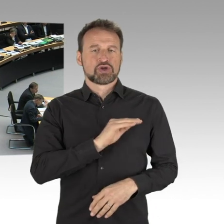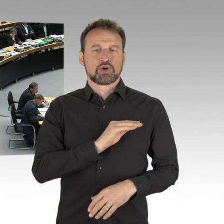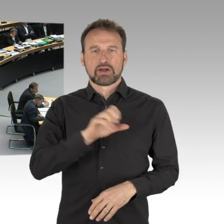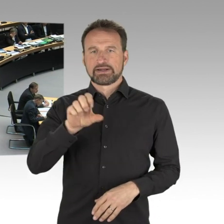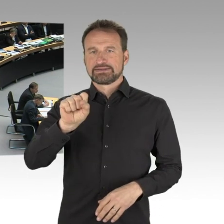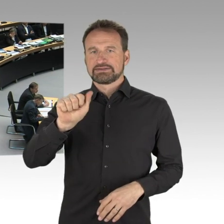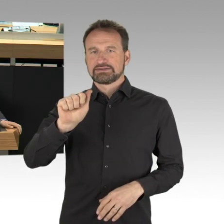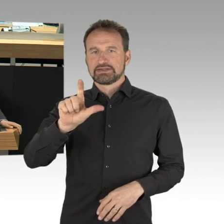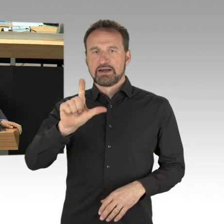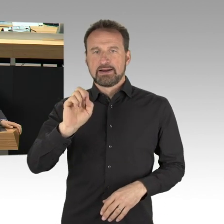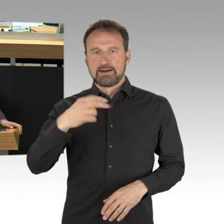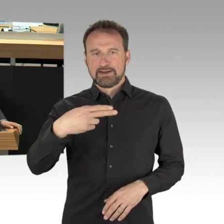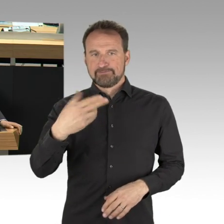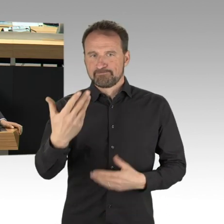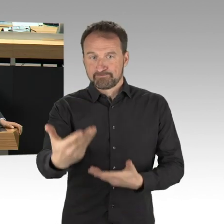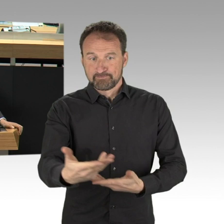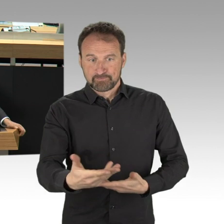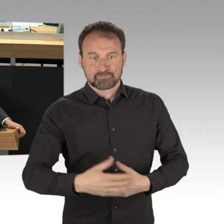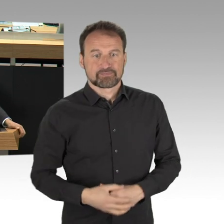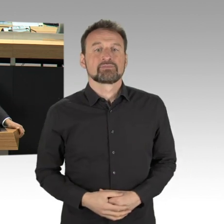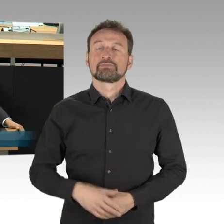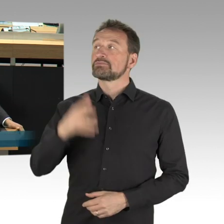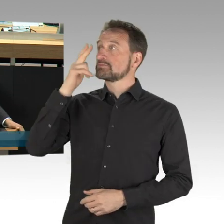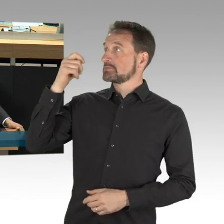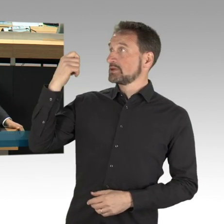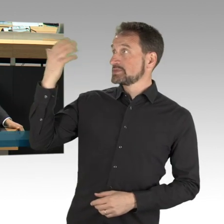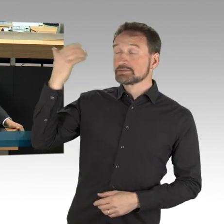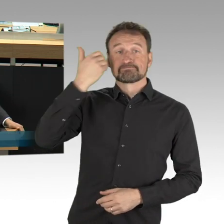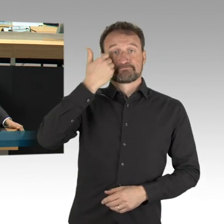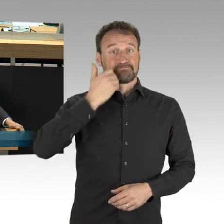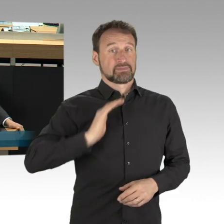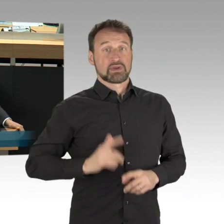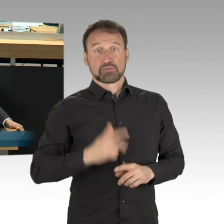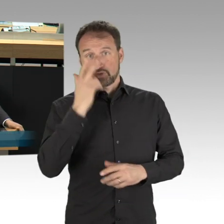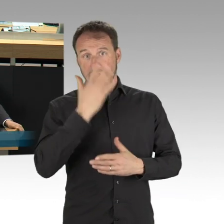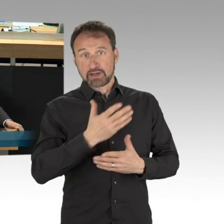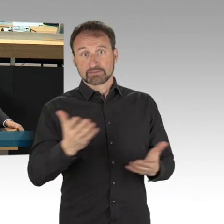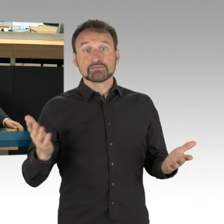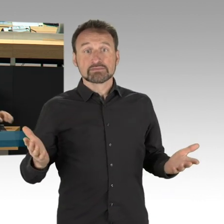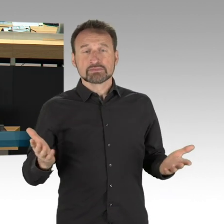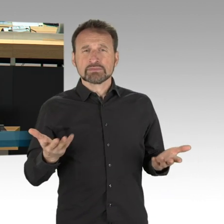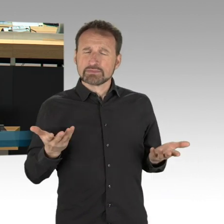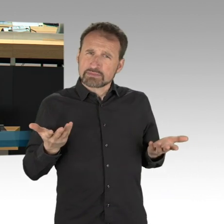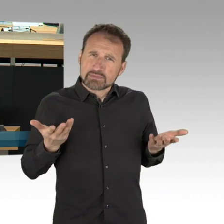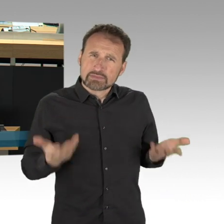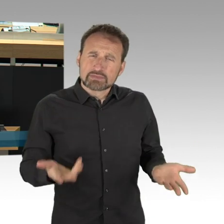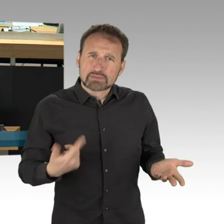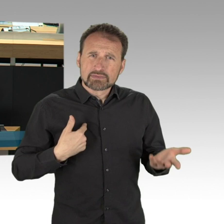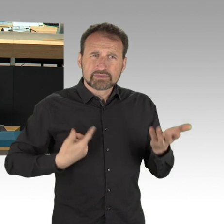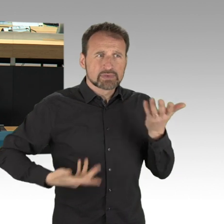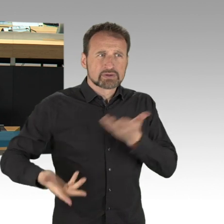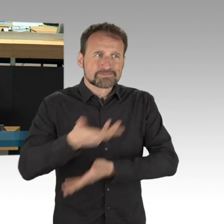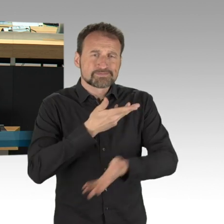Herr Präsident, meine sehr geehrten Damen und Herren. Wir sprechen hier über das